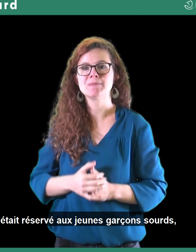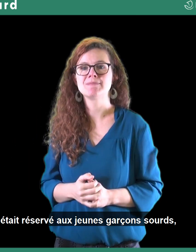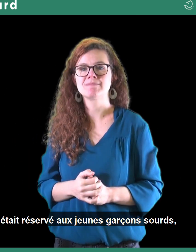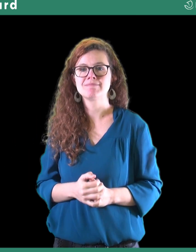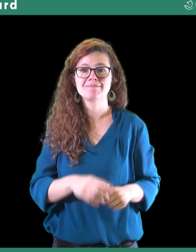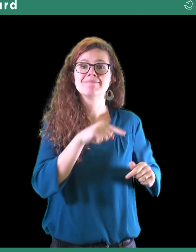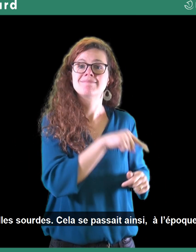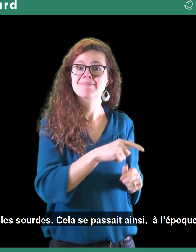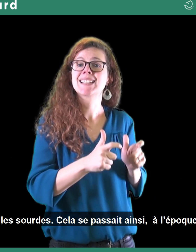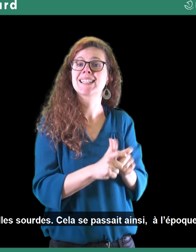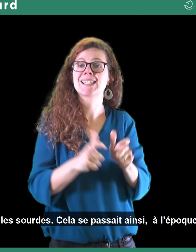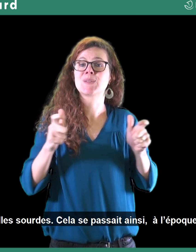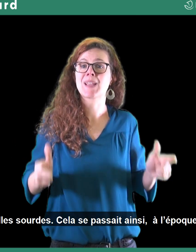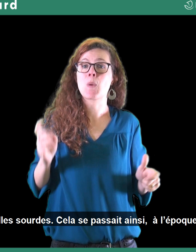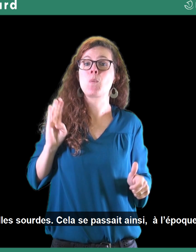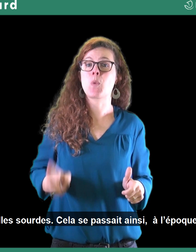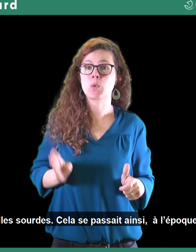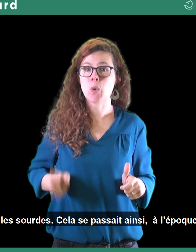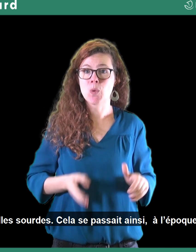et celui de Bordeaux aux jeunes filles sourdes.